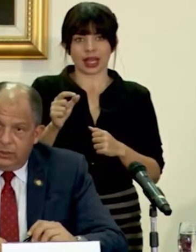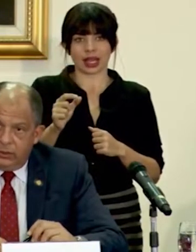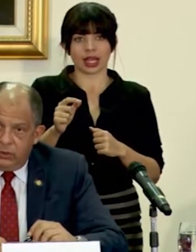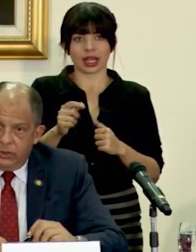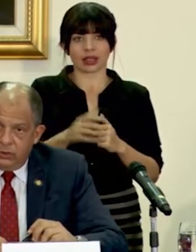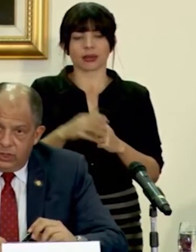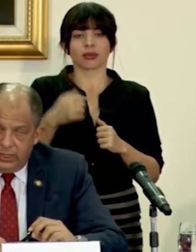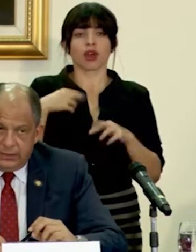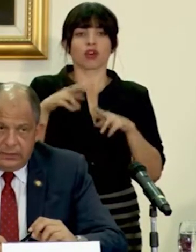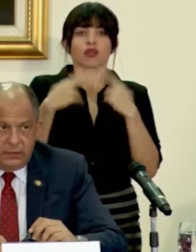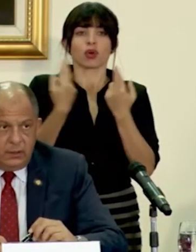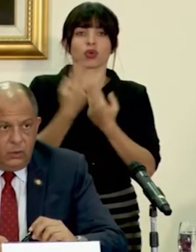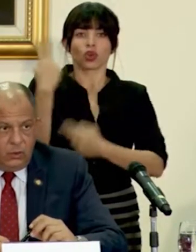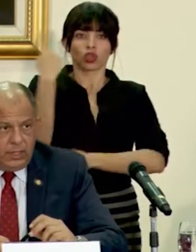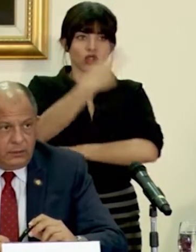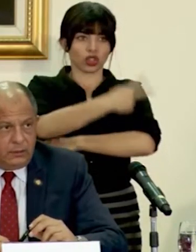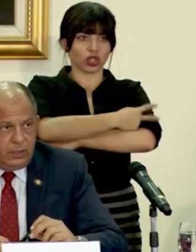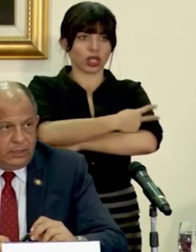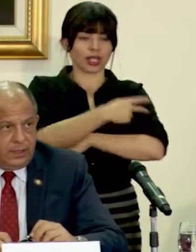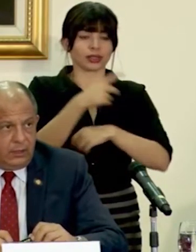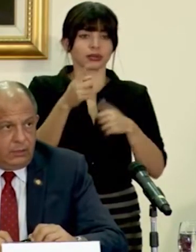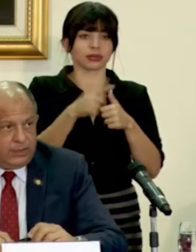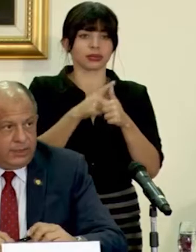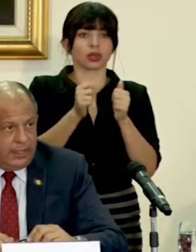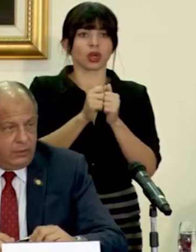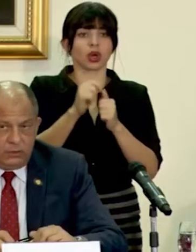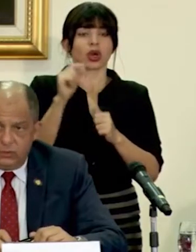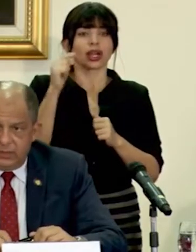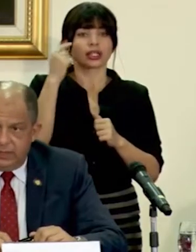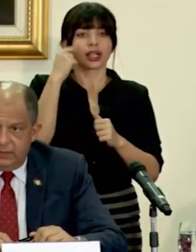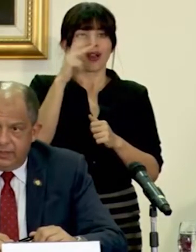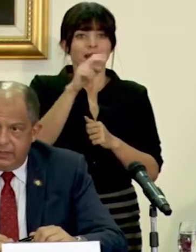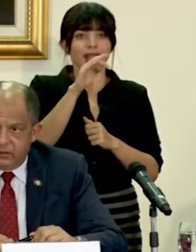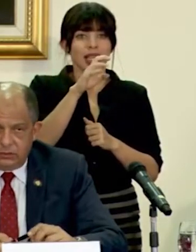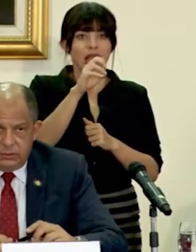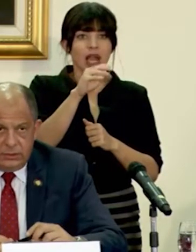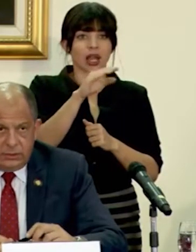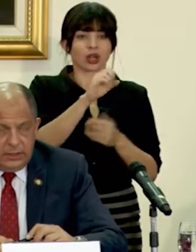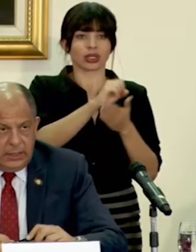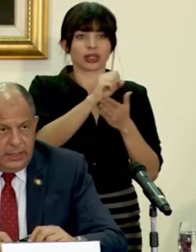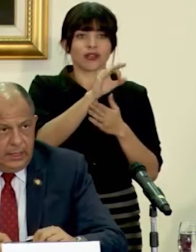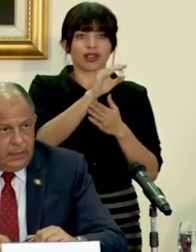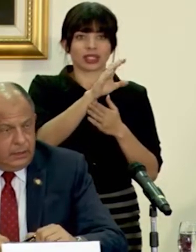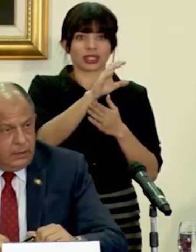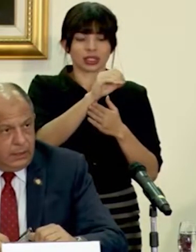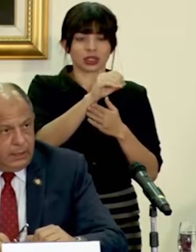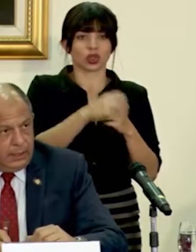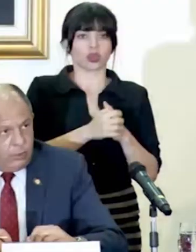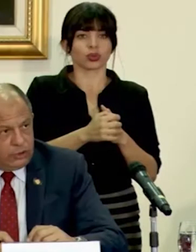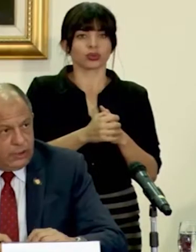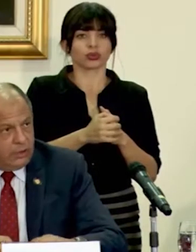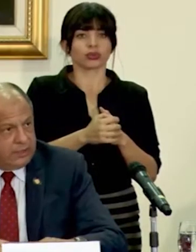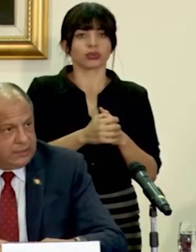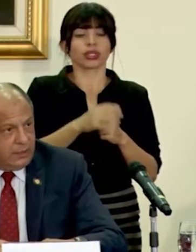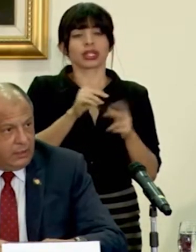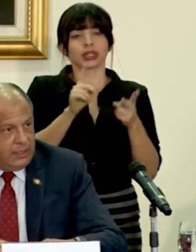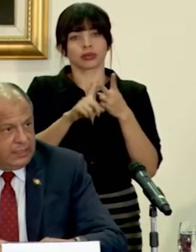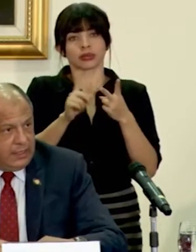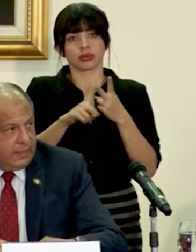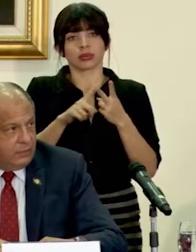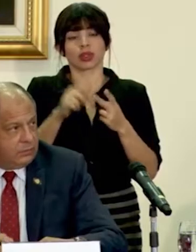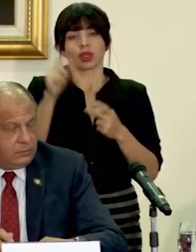tendré reuniones 2 días, una con el Estado Vaticano y con su Santidad Francisco, y la otra con el